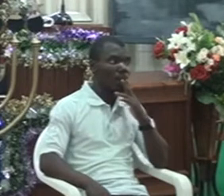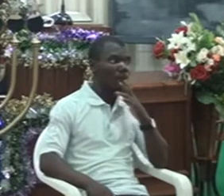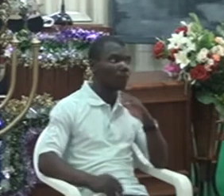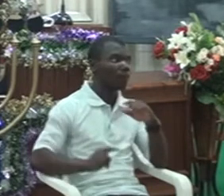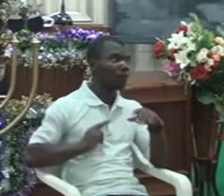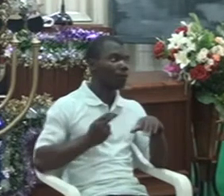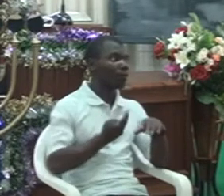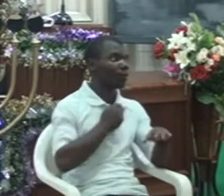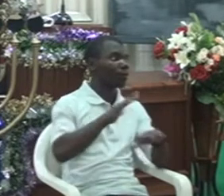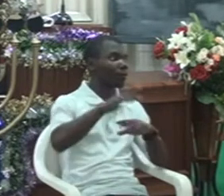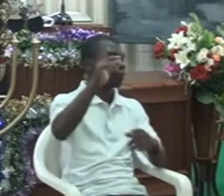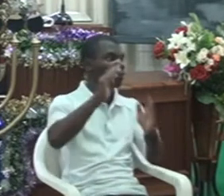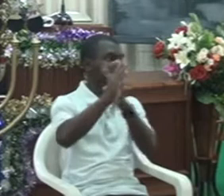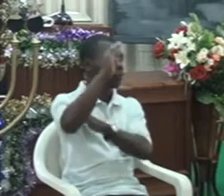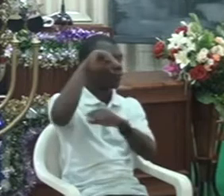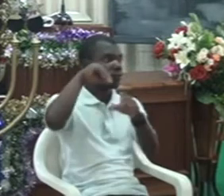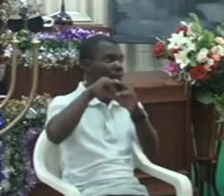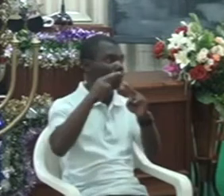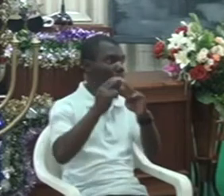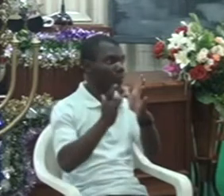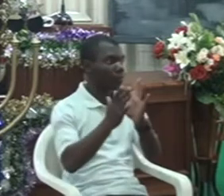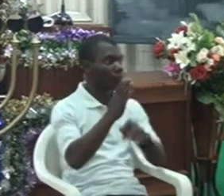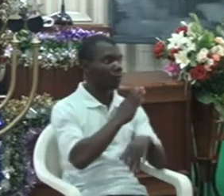Tutamwabudu Bwana katika jina la Yesu Kristo.